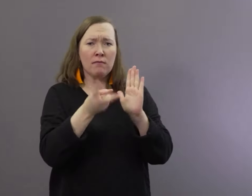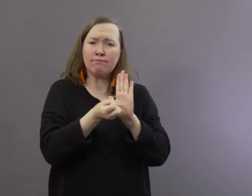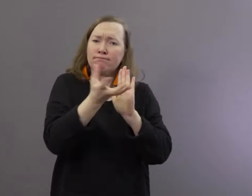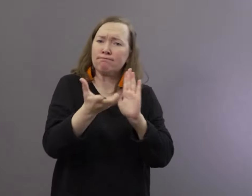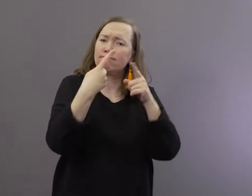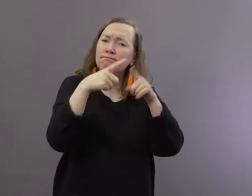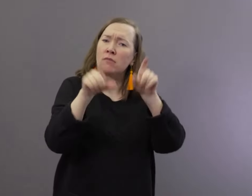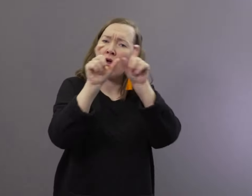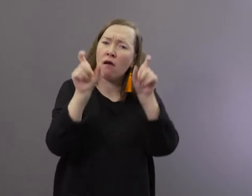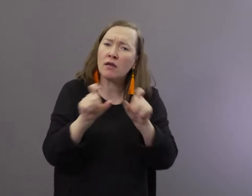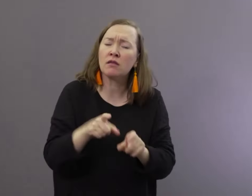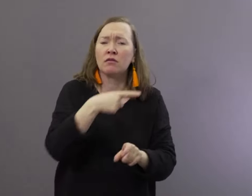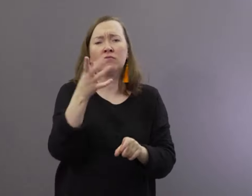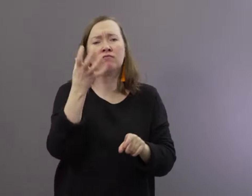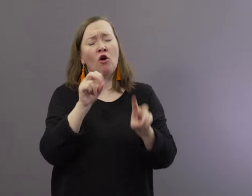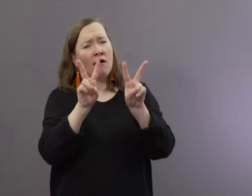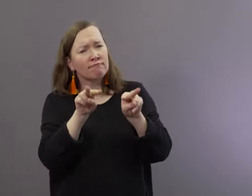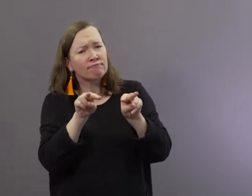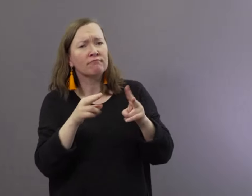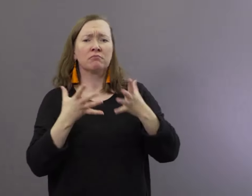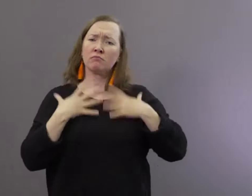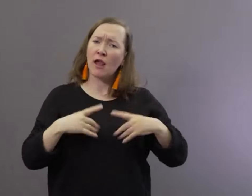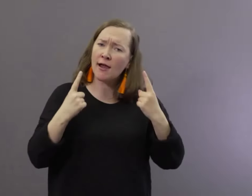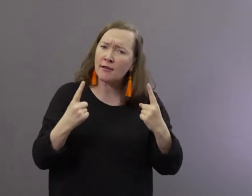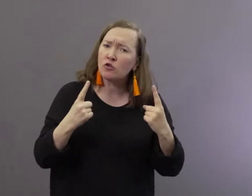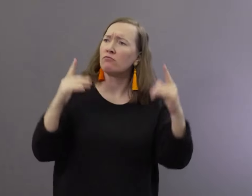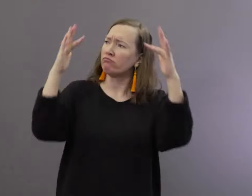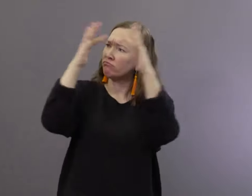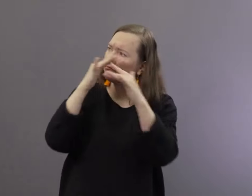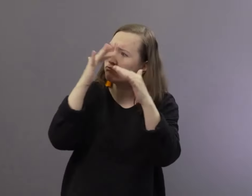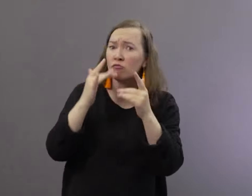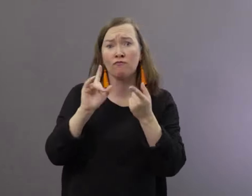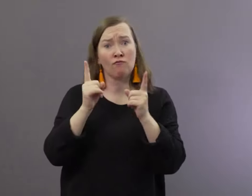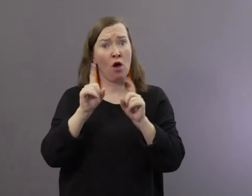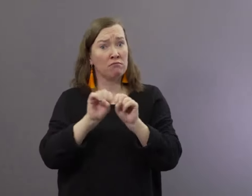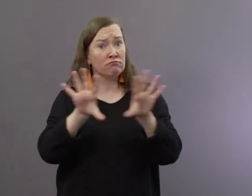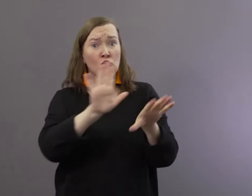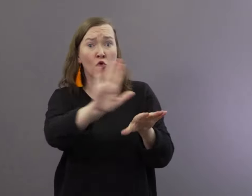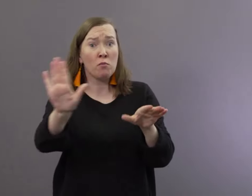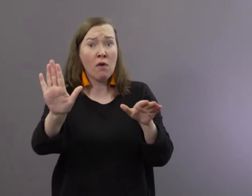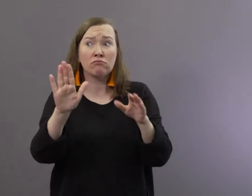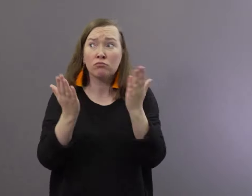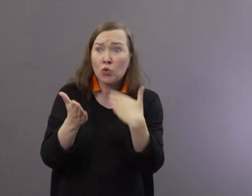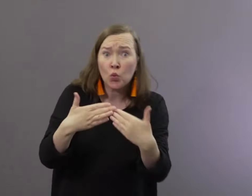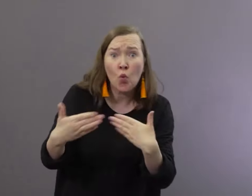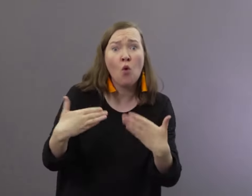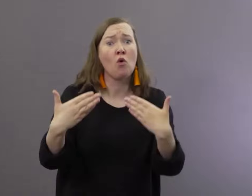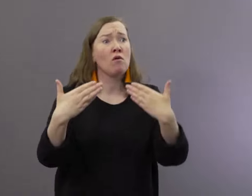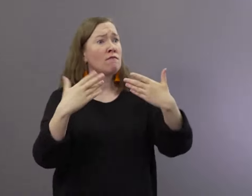mahdollisesti jotakin tähän lähetykseen. Jos aiheet herättävät keskustelua, ne ovat mielenkiintoisia,